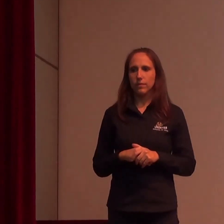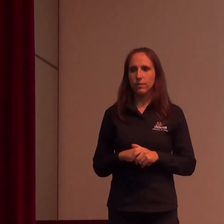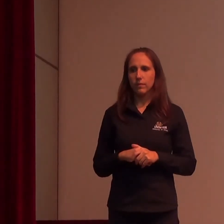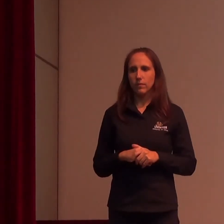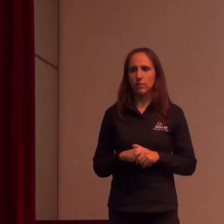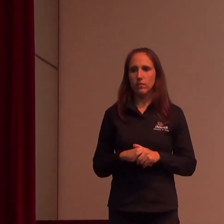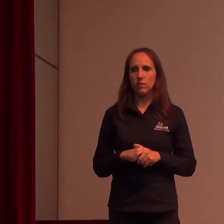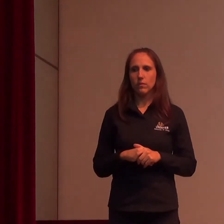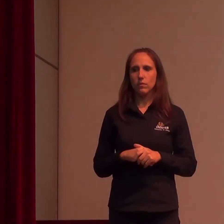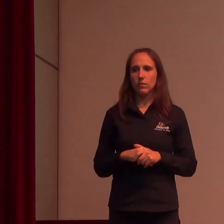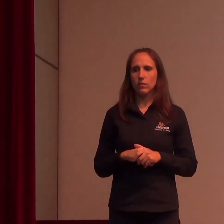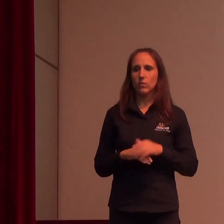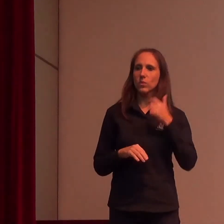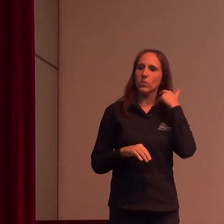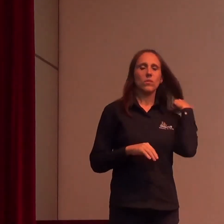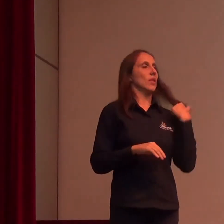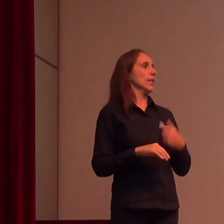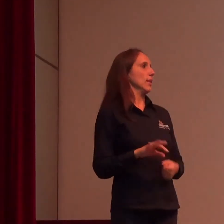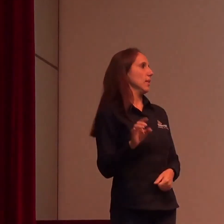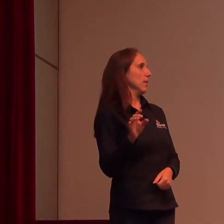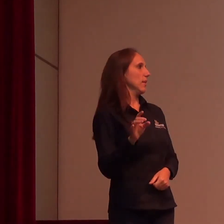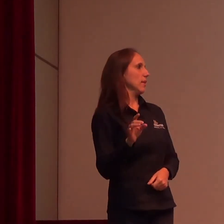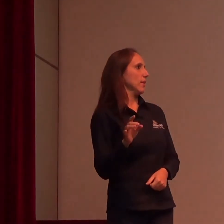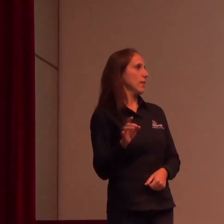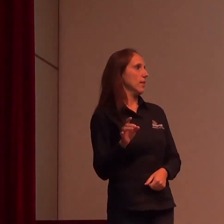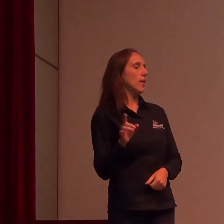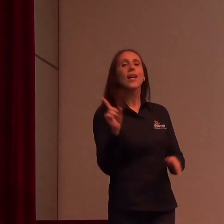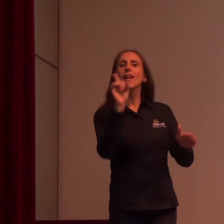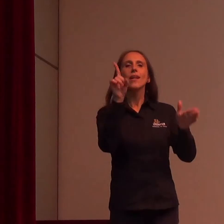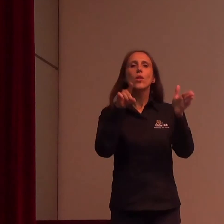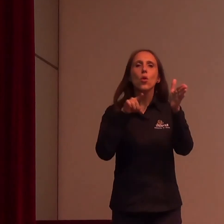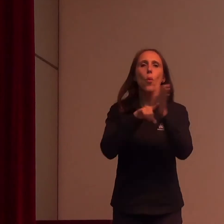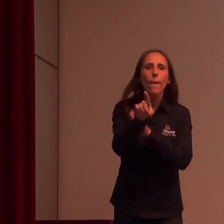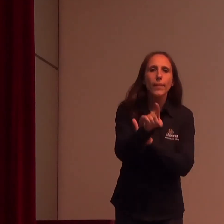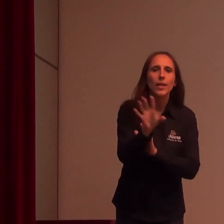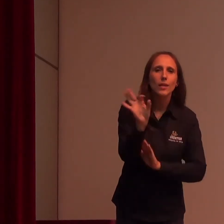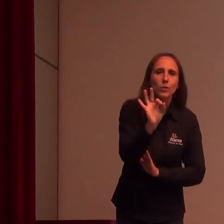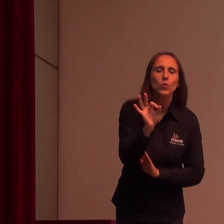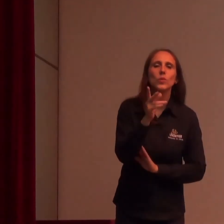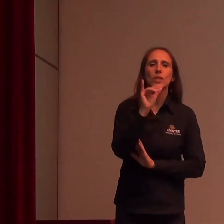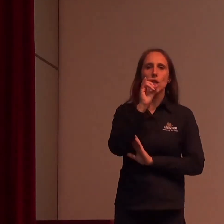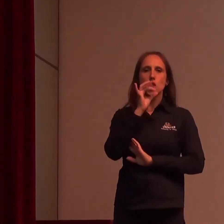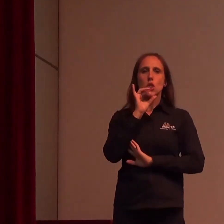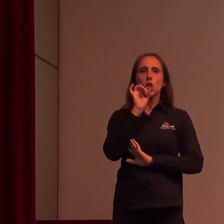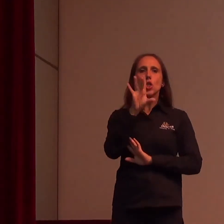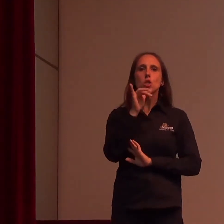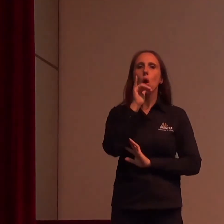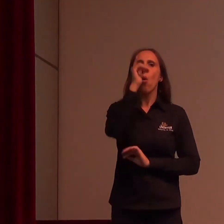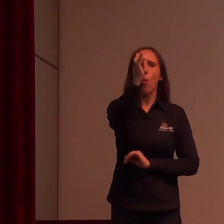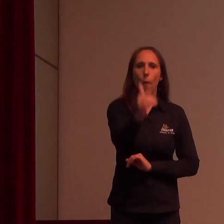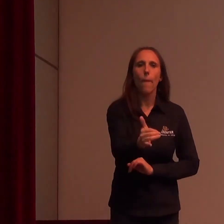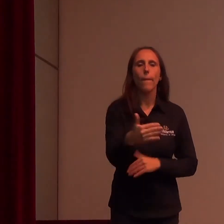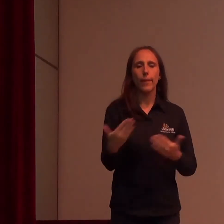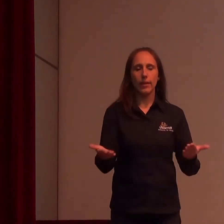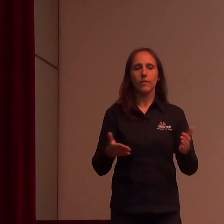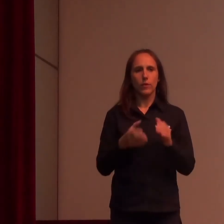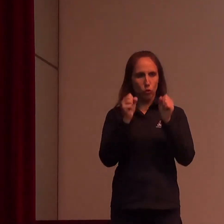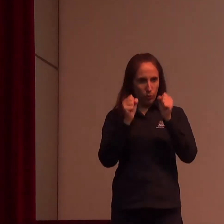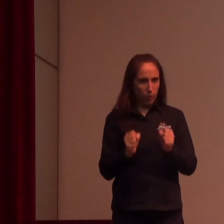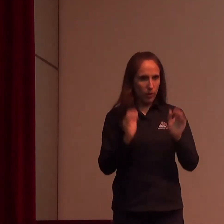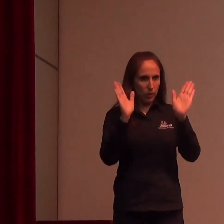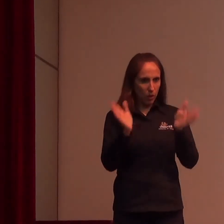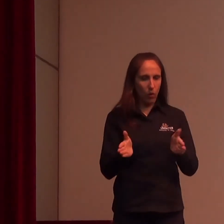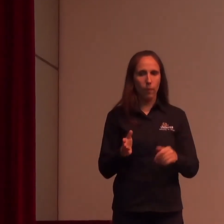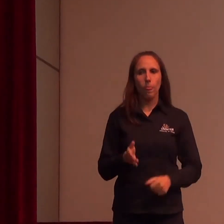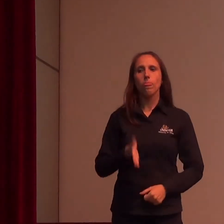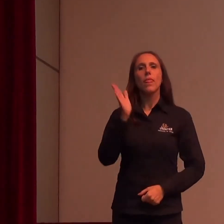Não é pergunta, é um aviso, um convite. Posso fazer agora, Perla? Pode. Me dá licença? Então, eu já havia feito esse